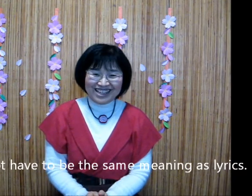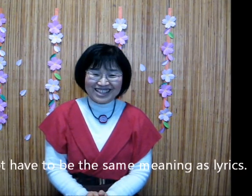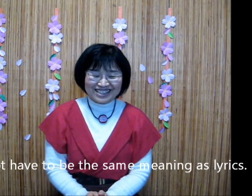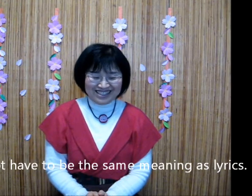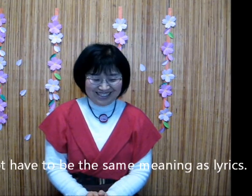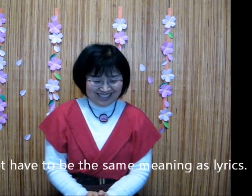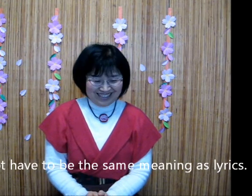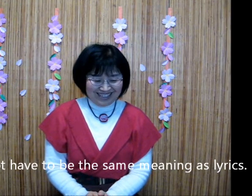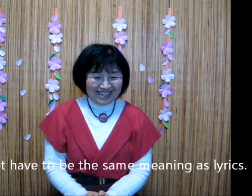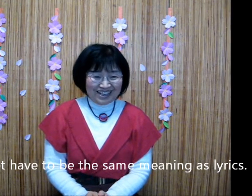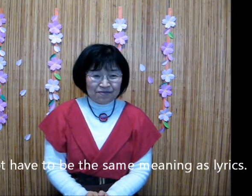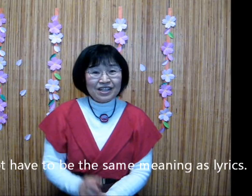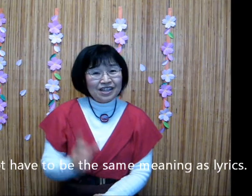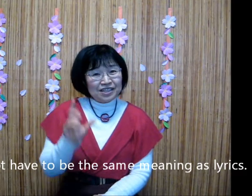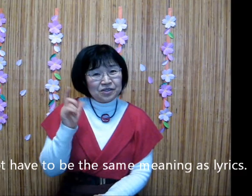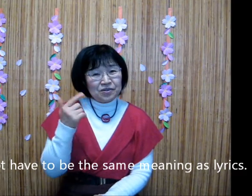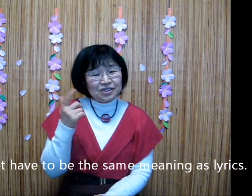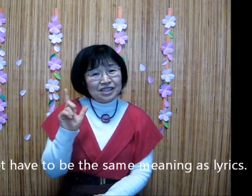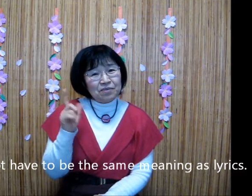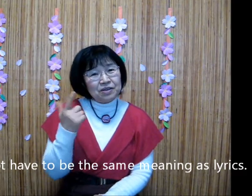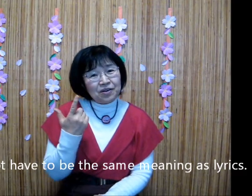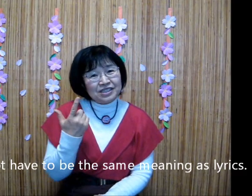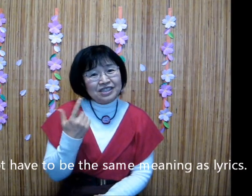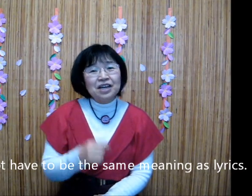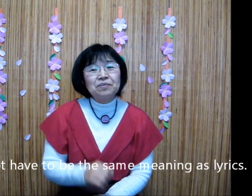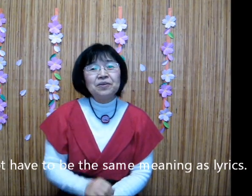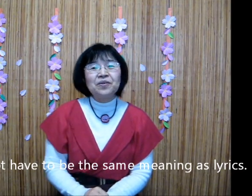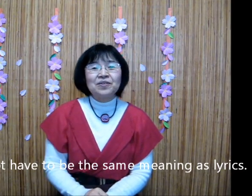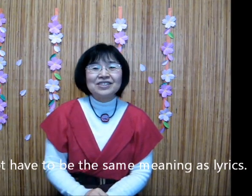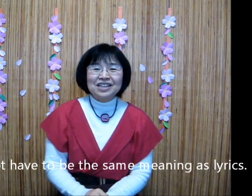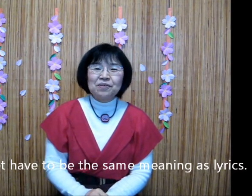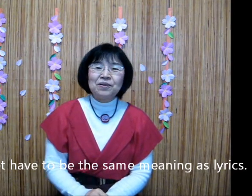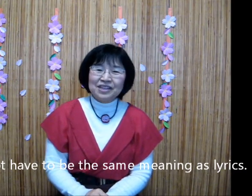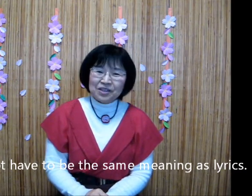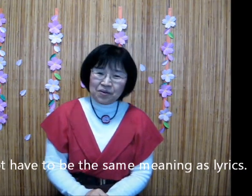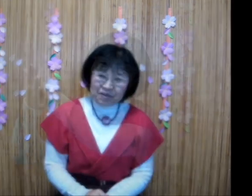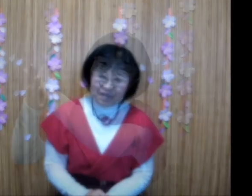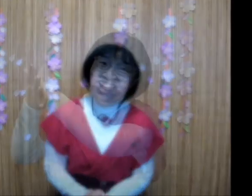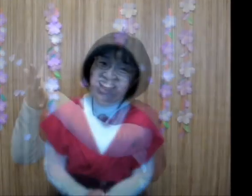また、少し意味とは違うものをつけてもいいと思います。